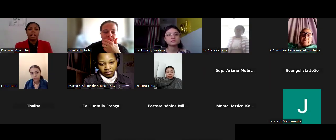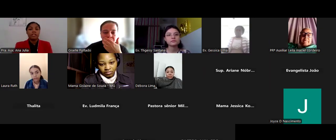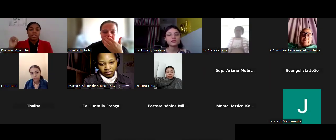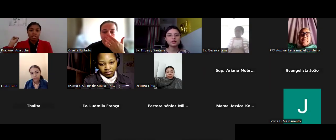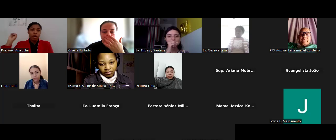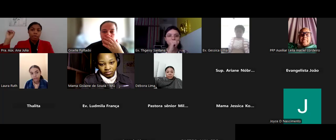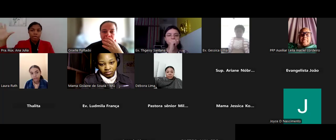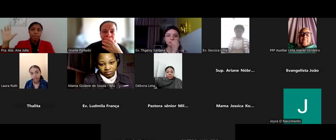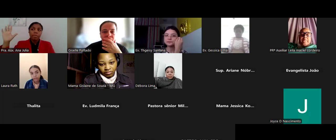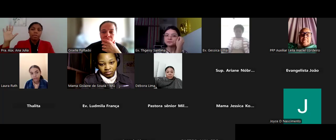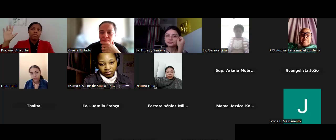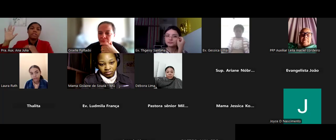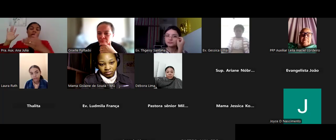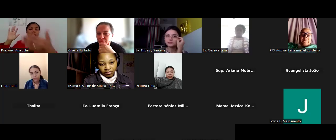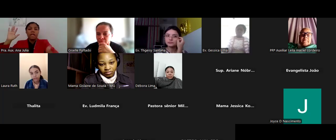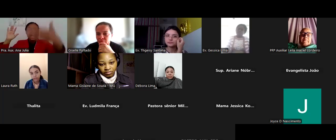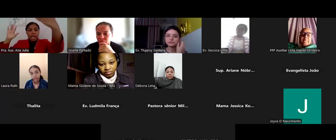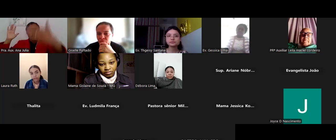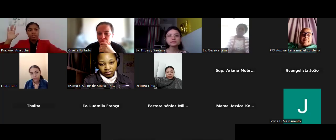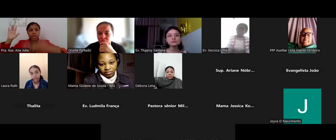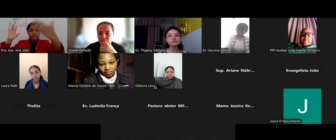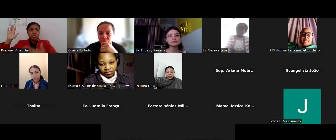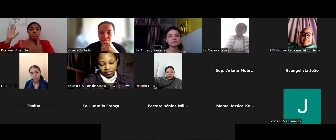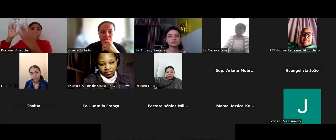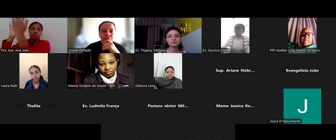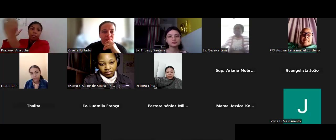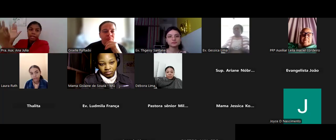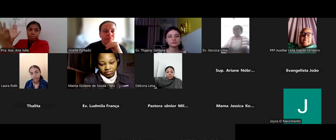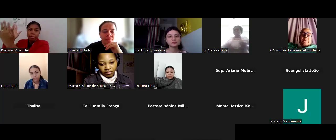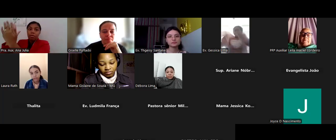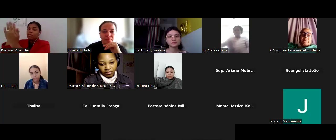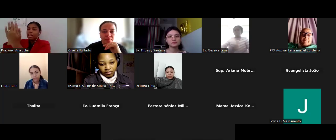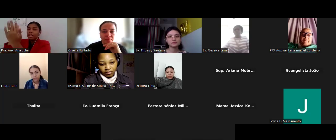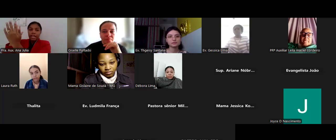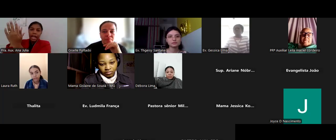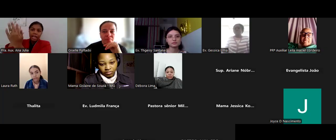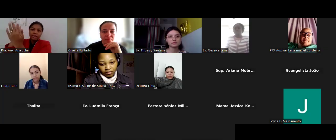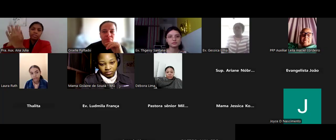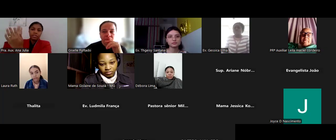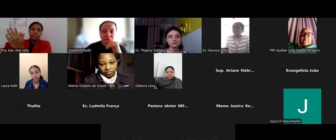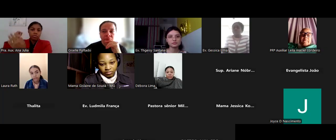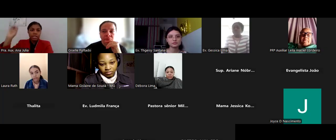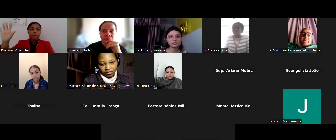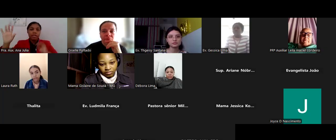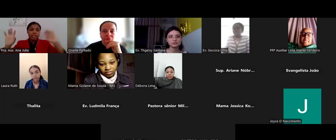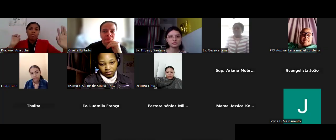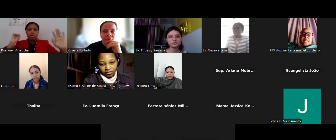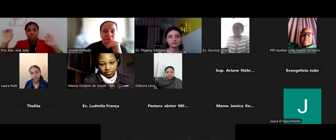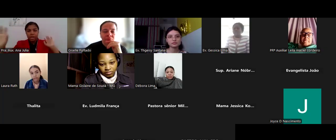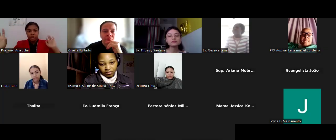Se você tiver com a mesma mão levantada, ela estiver aqui na sua frente com a mesma mão, tá errado. Então, sempre vai ser ao contrário.